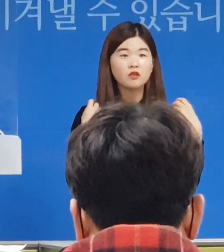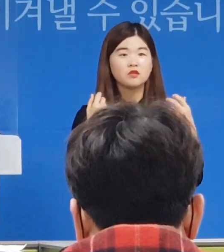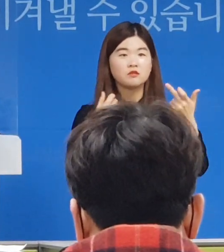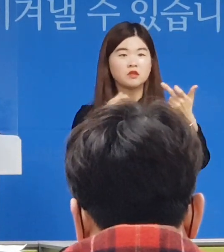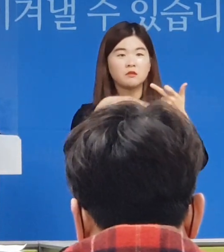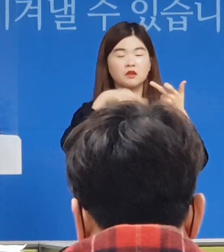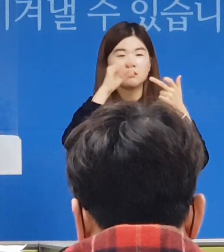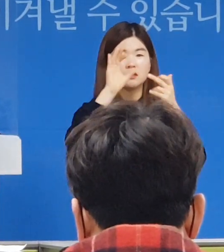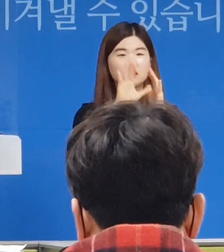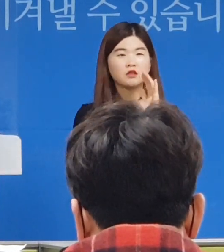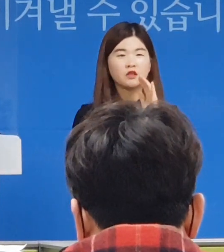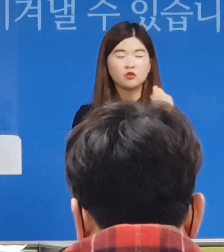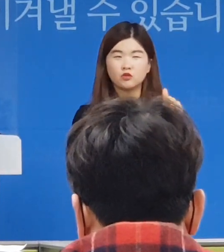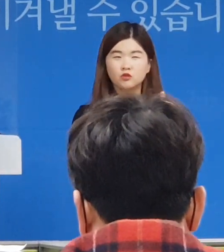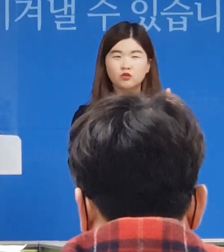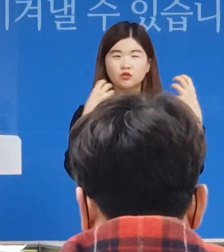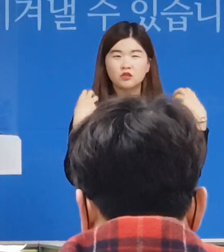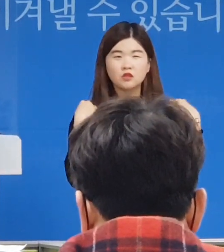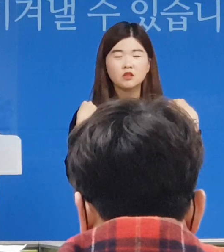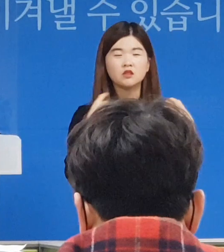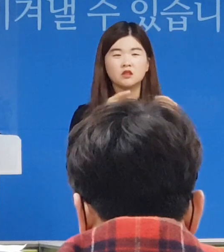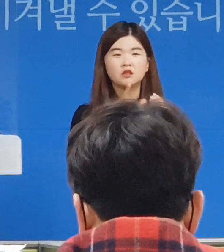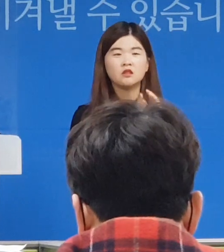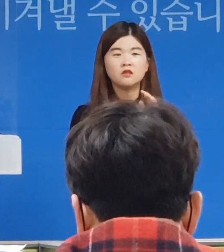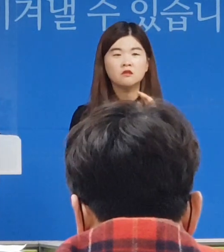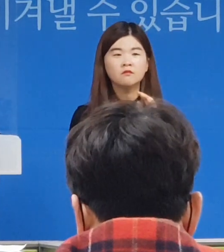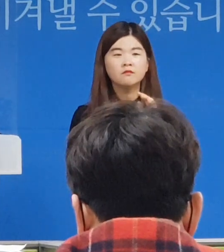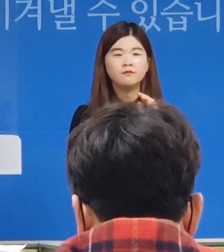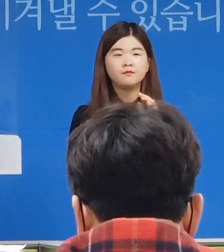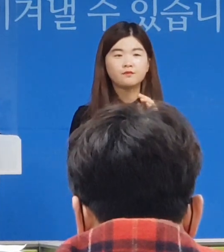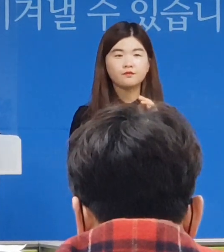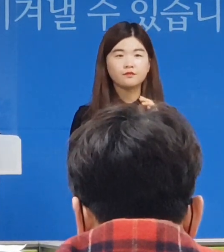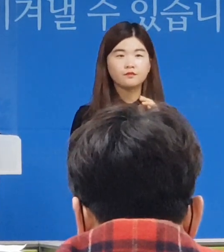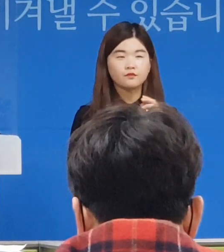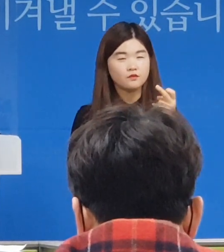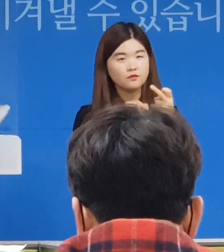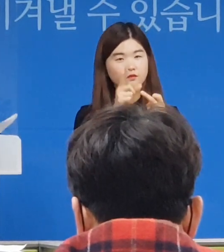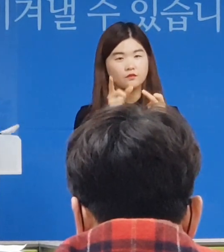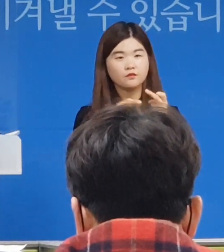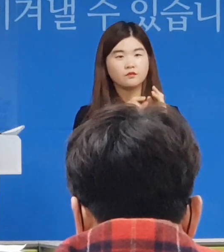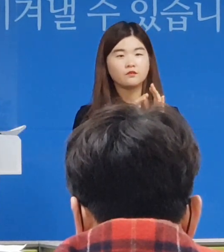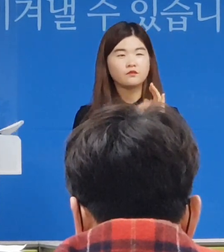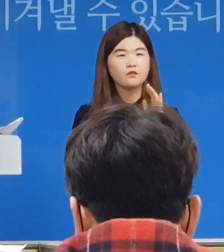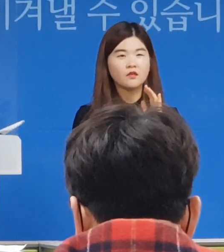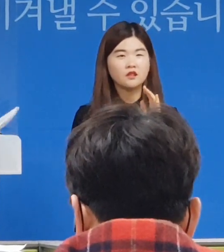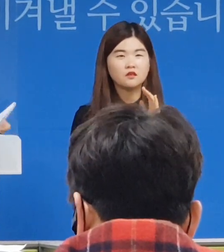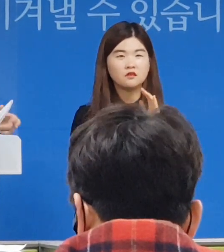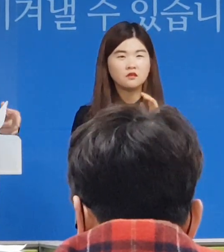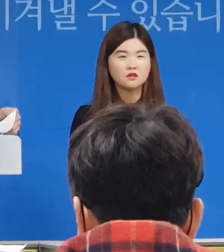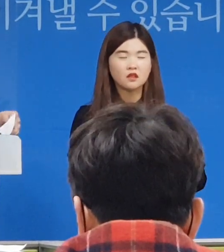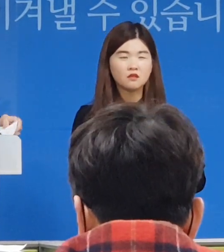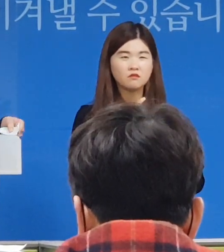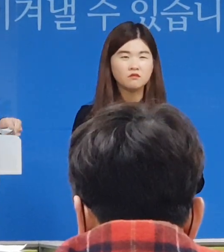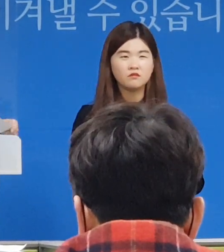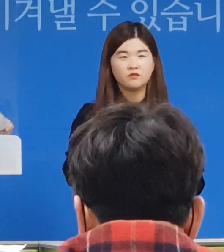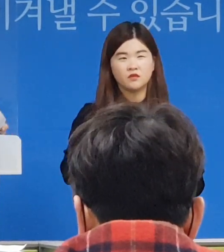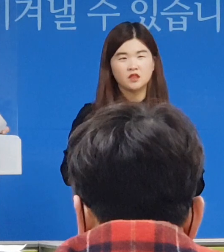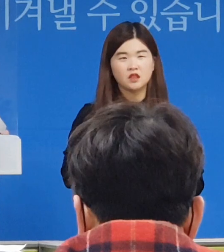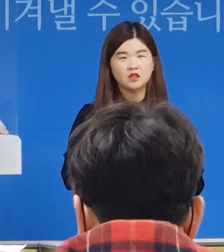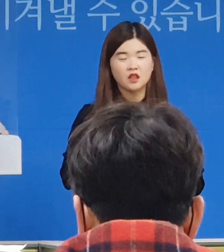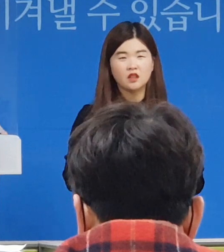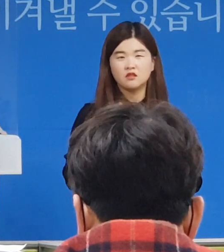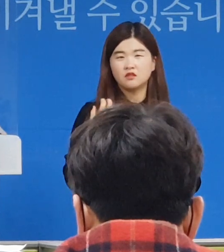17페이지입니다. 교육청에서 당시 무상교육 추진계획을 발표한 2017년 12월 달에 그 다음 장에 보면 자체 지원 확보